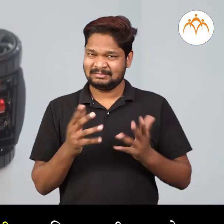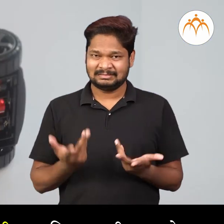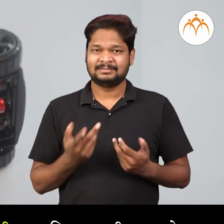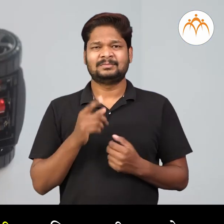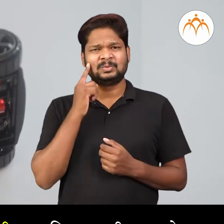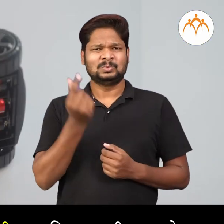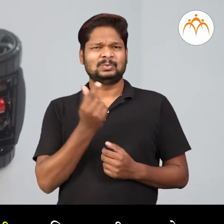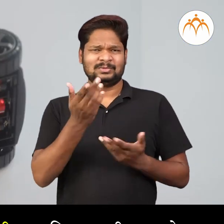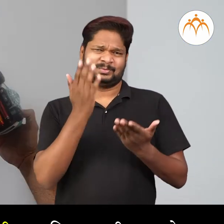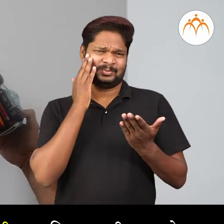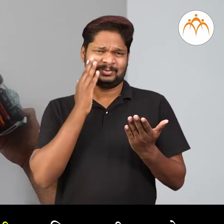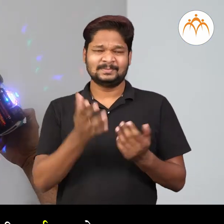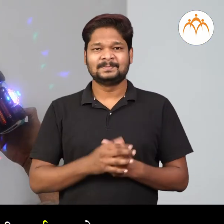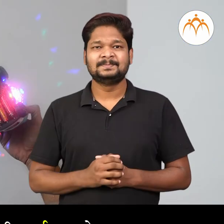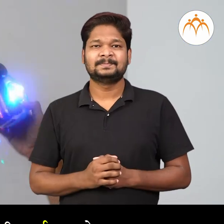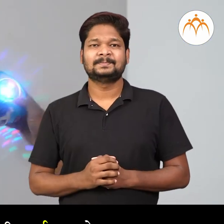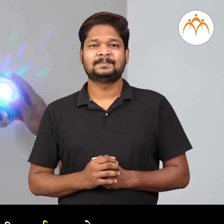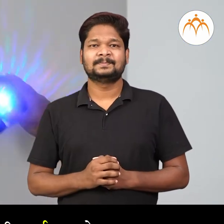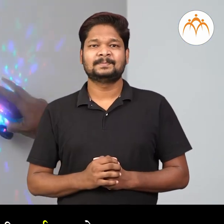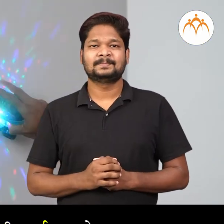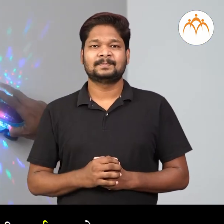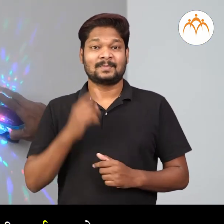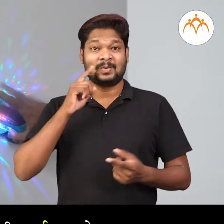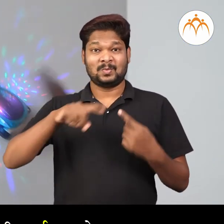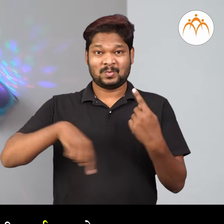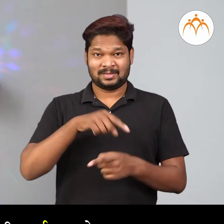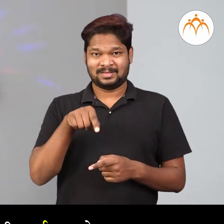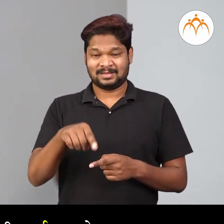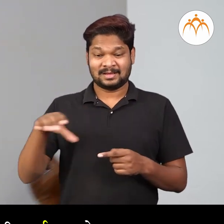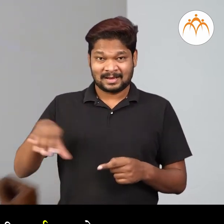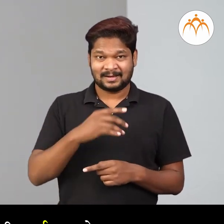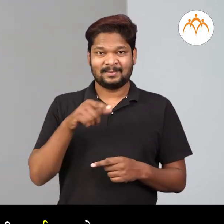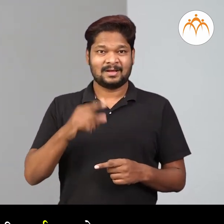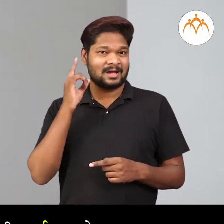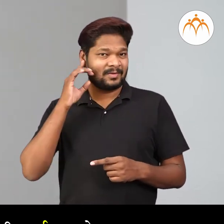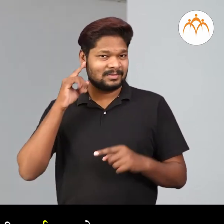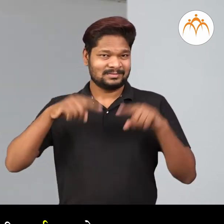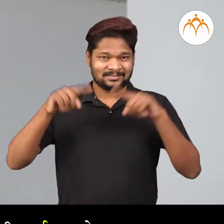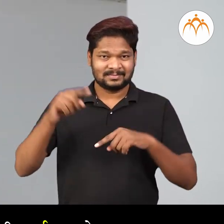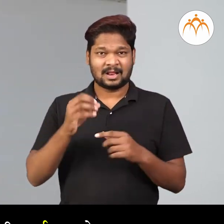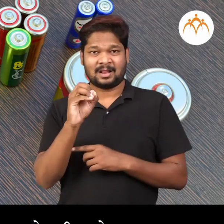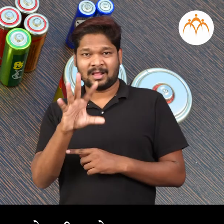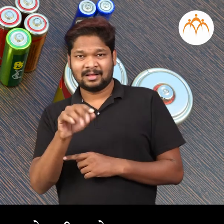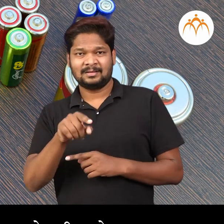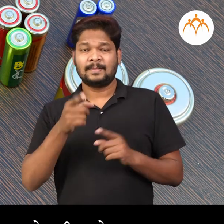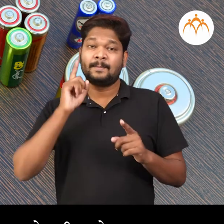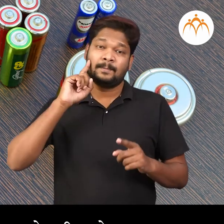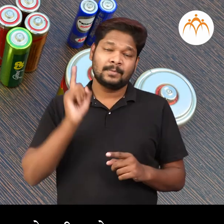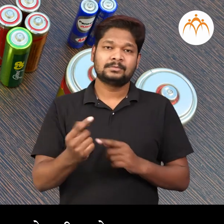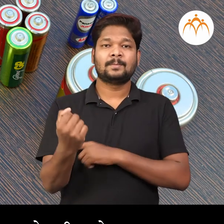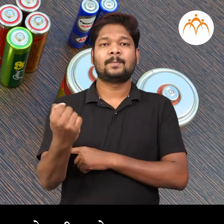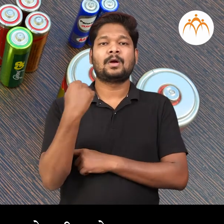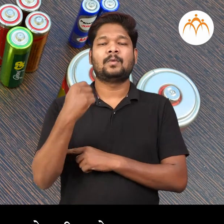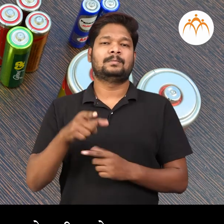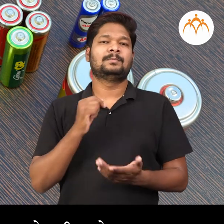पर प्रत्यक्ष रुप से साठी गुर्जर लगते ऊर्जा